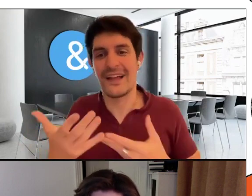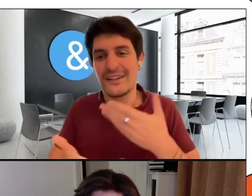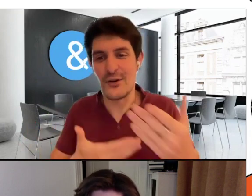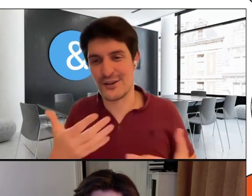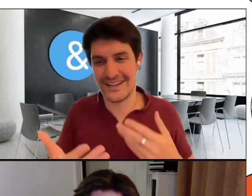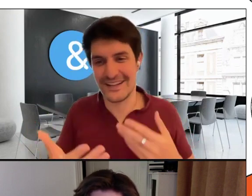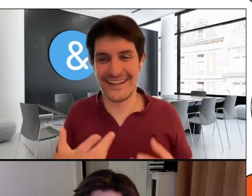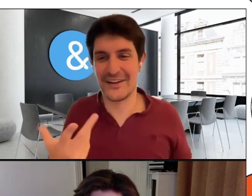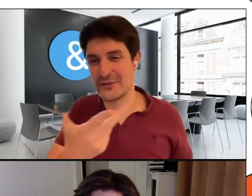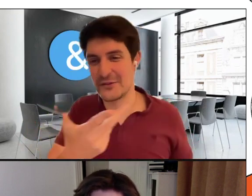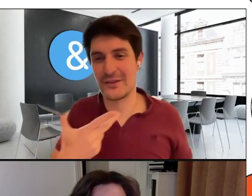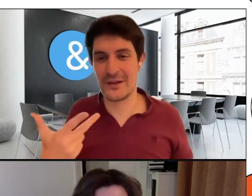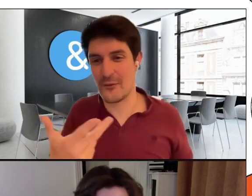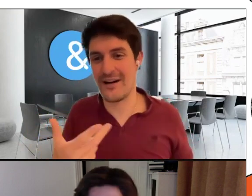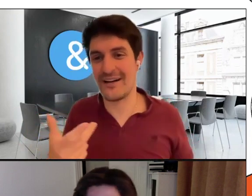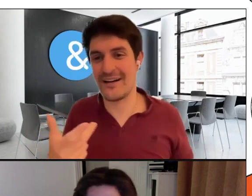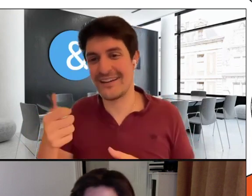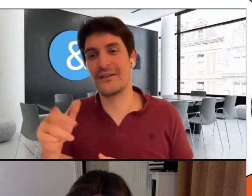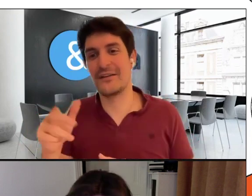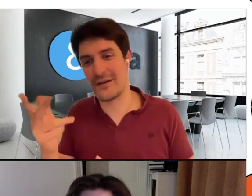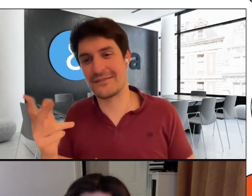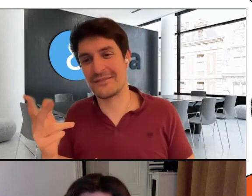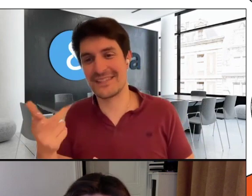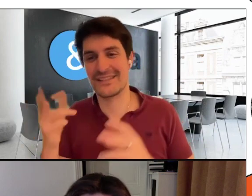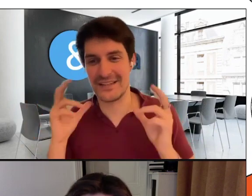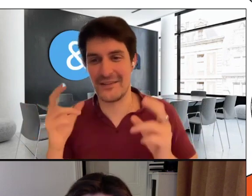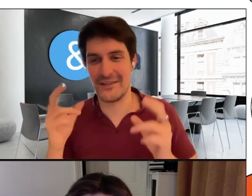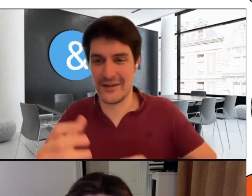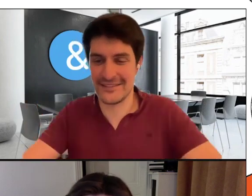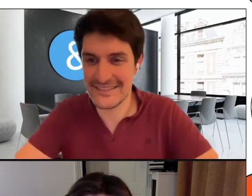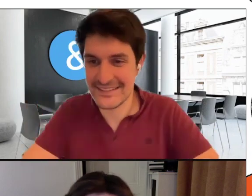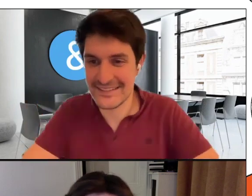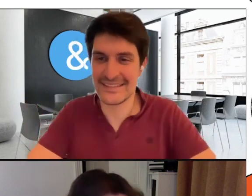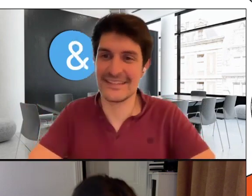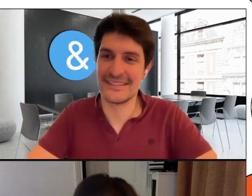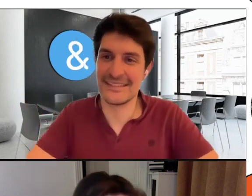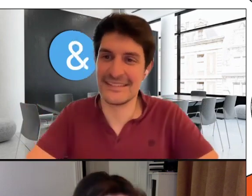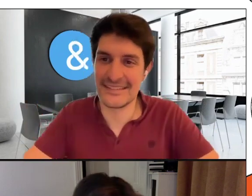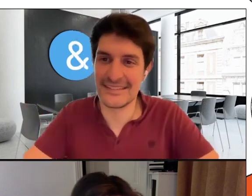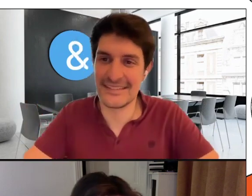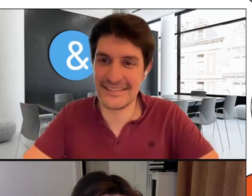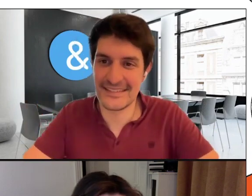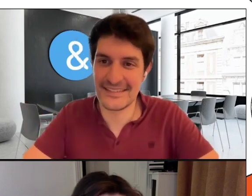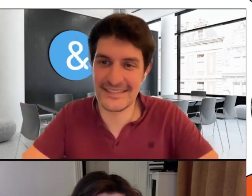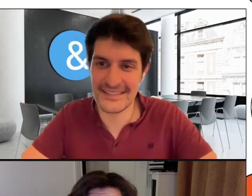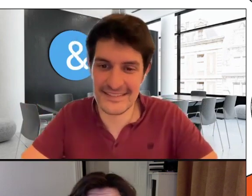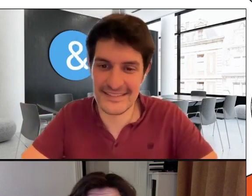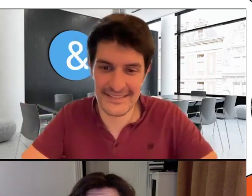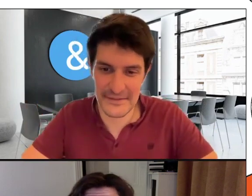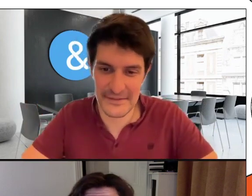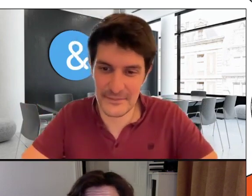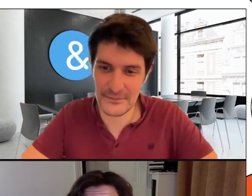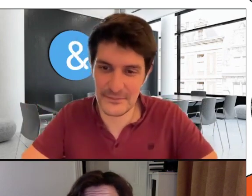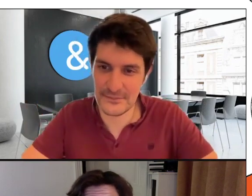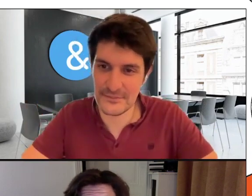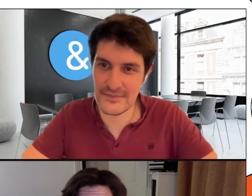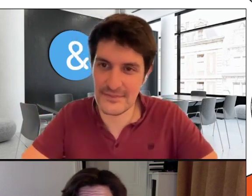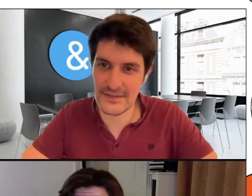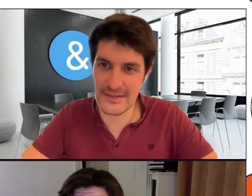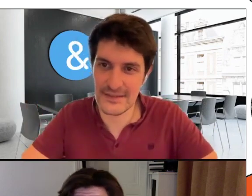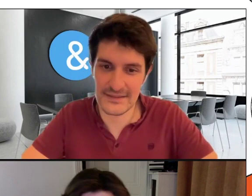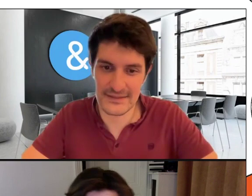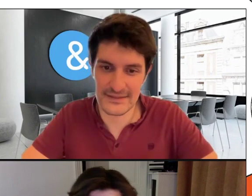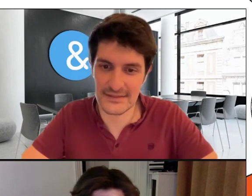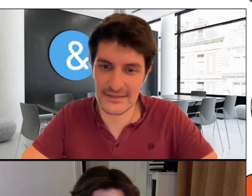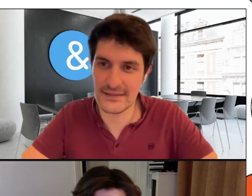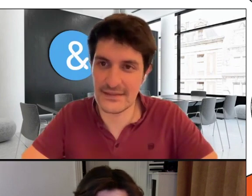échange, qu'on soit tous les Oui, trois. oui, oui. Le troisième, c'est les auditeurs. Ouais. Alors, en attendant que les personnes répondent, il y a,